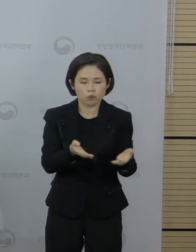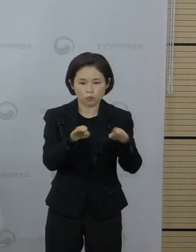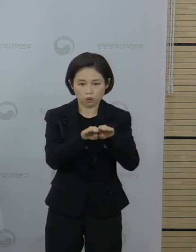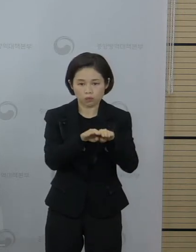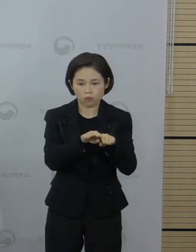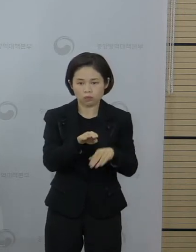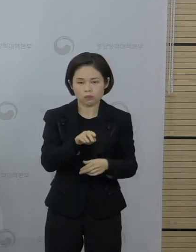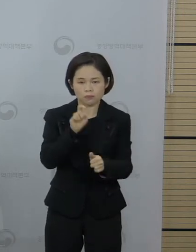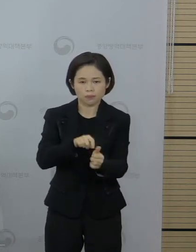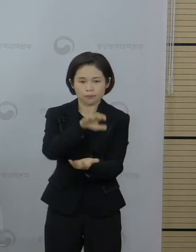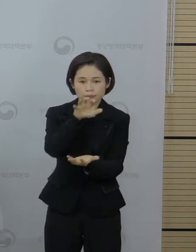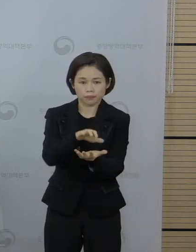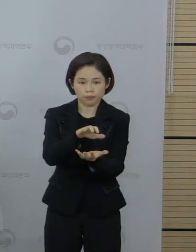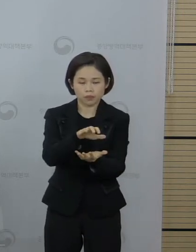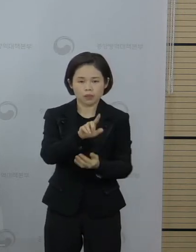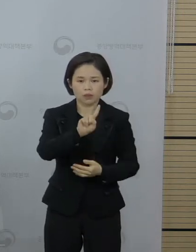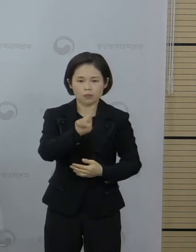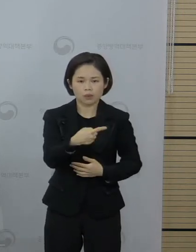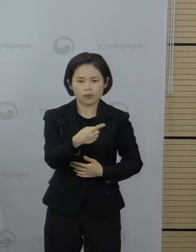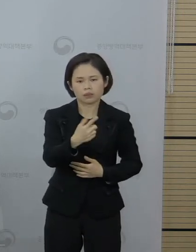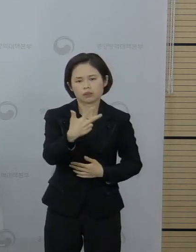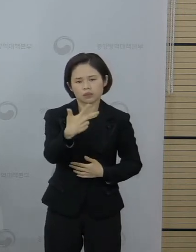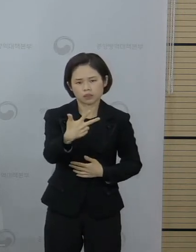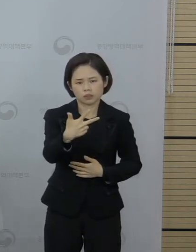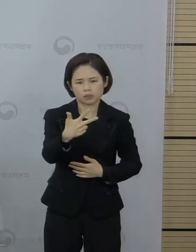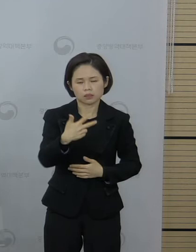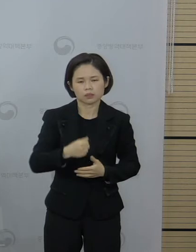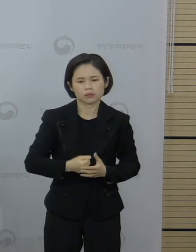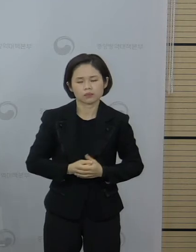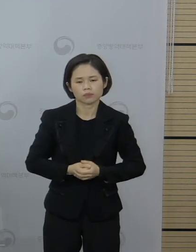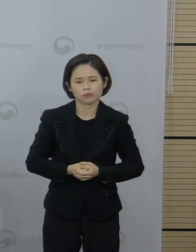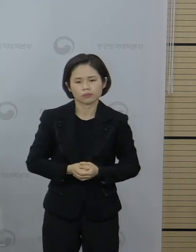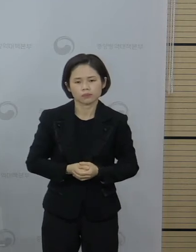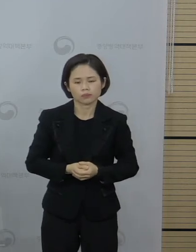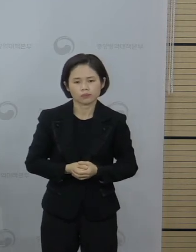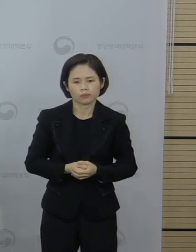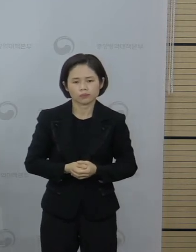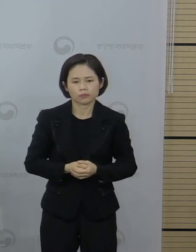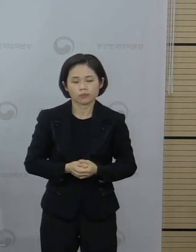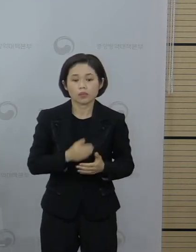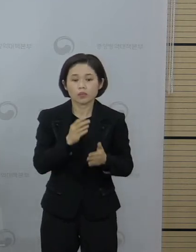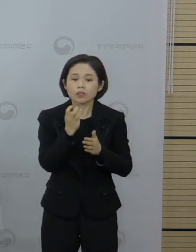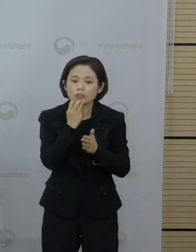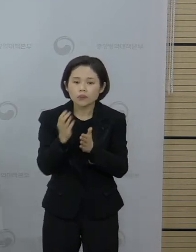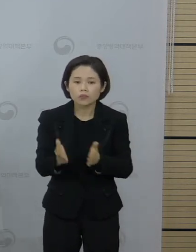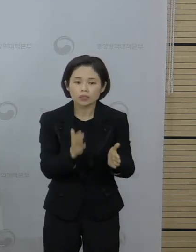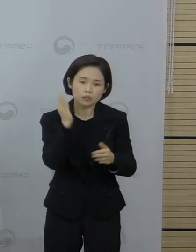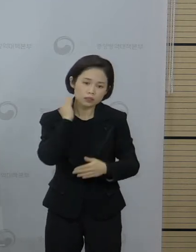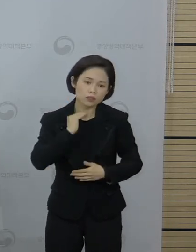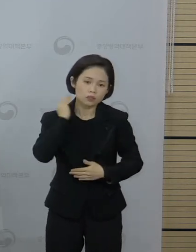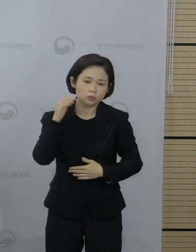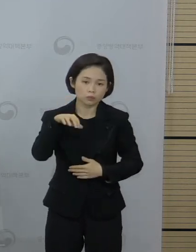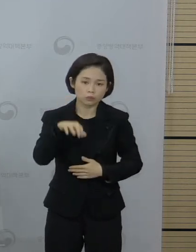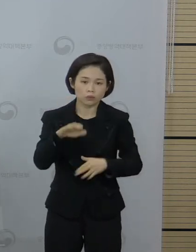총 누적 확진자 107명이 발견되었습니다. 경기도